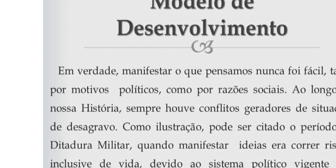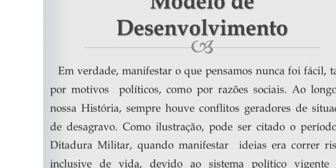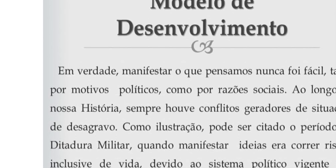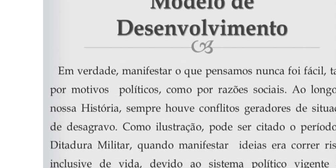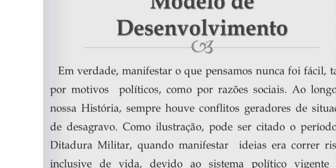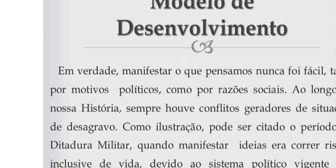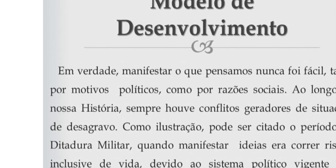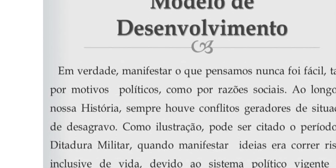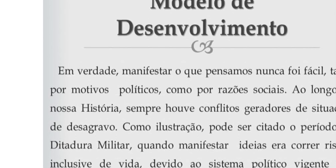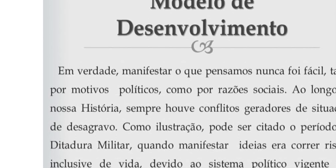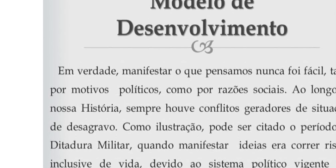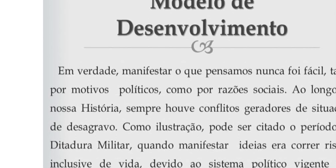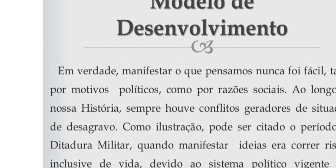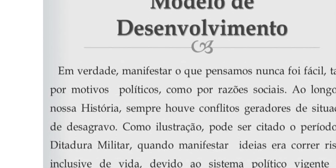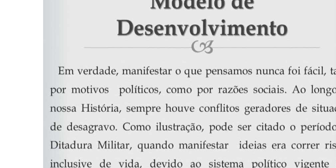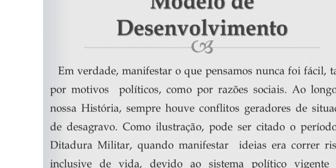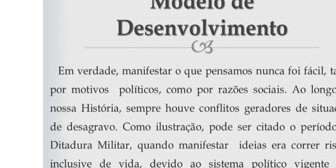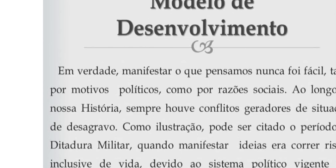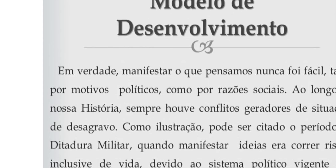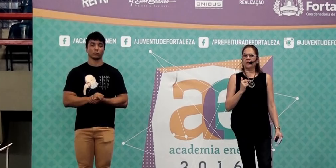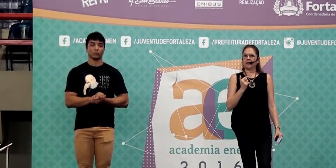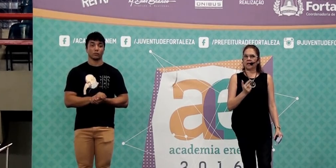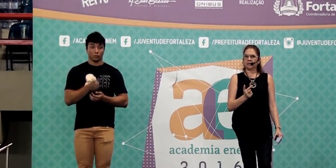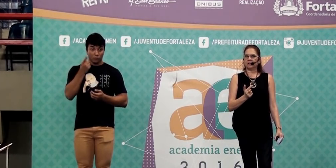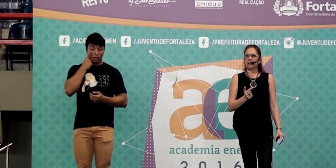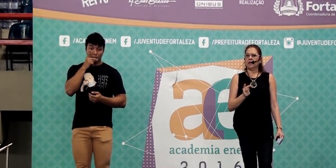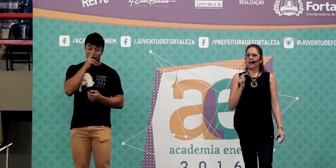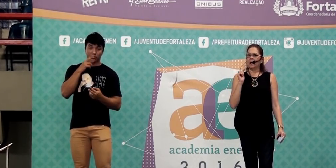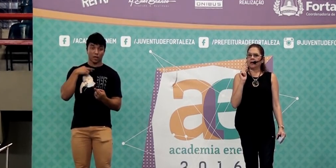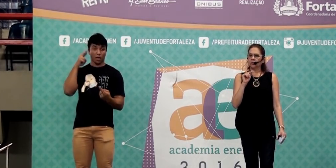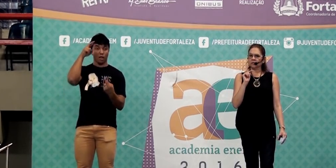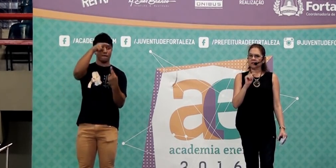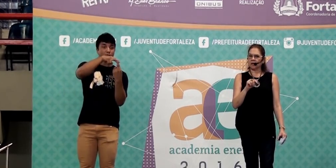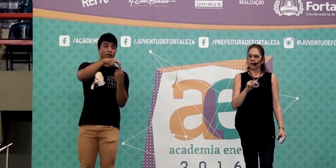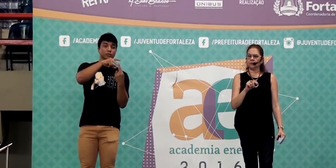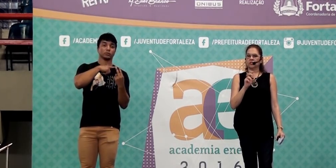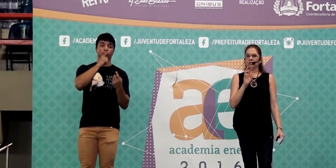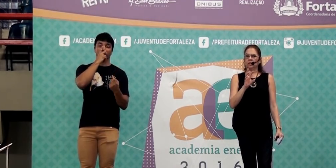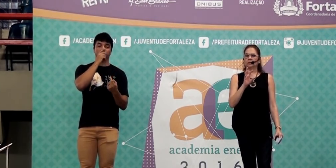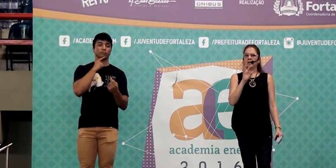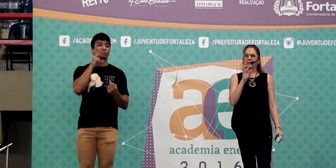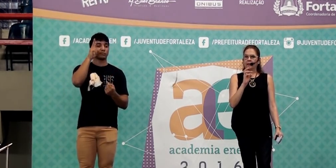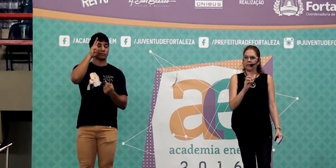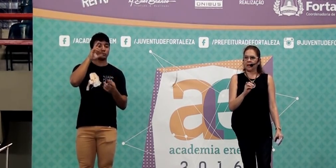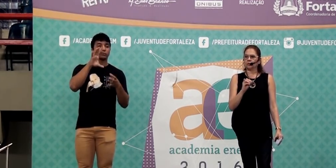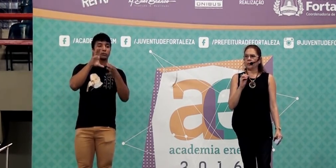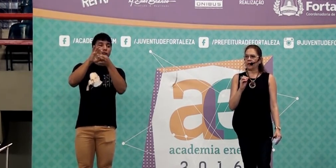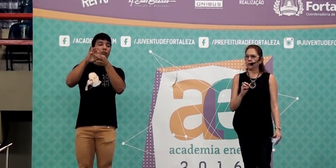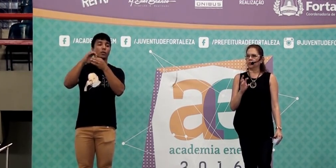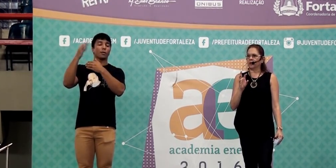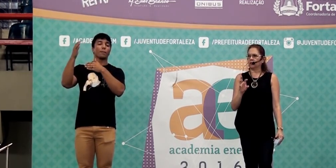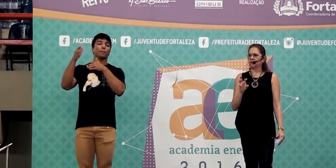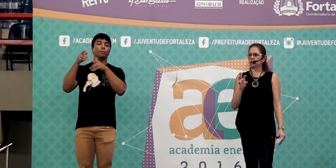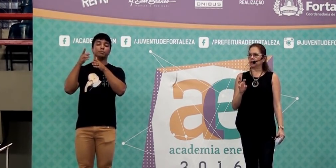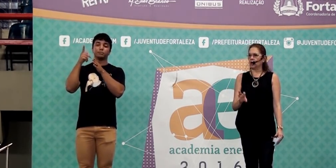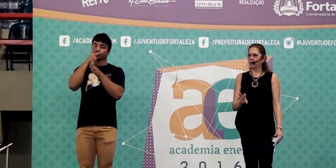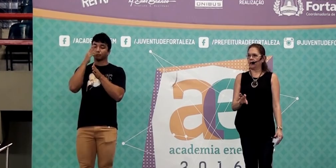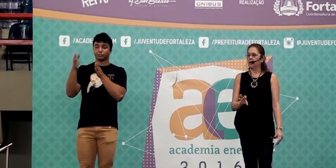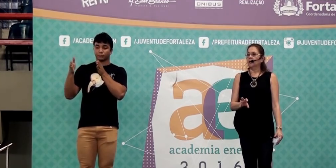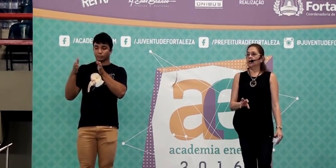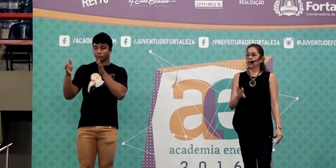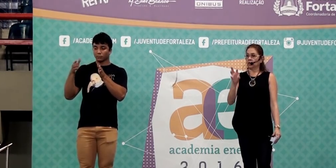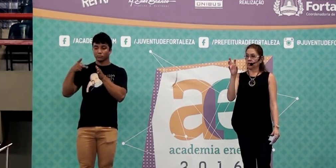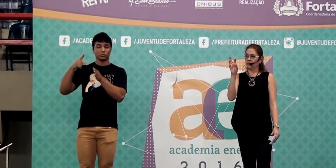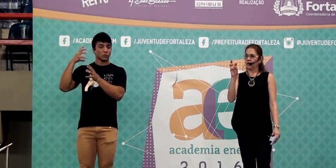Então veja que eu estou fazendo uma referência à alusão de determinado período da nossa